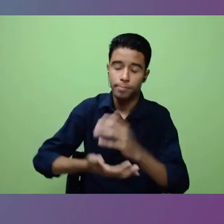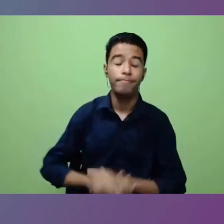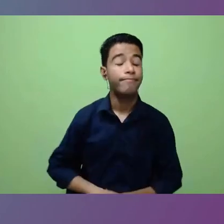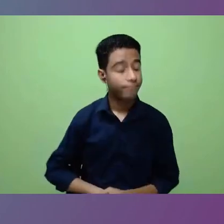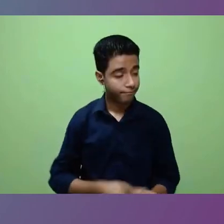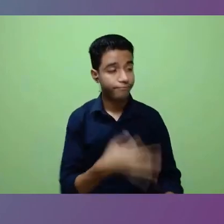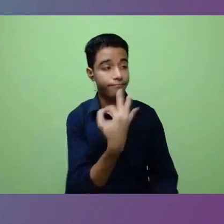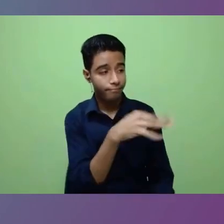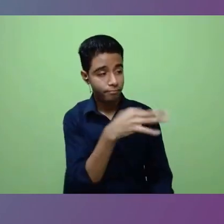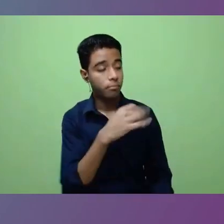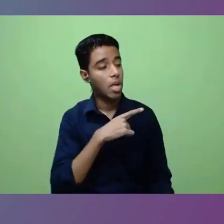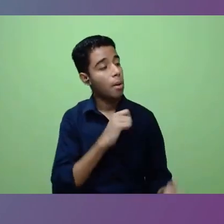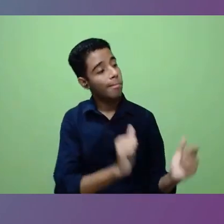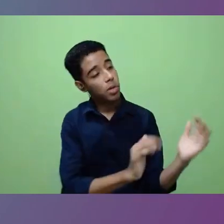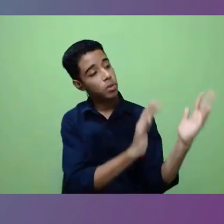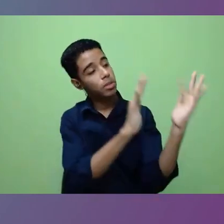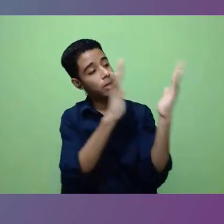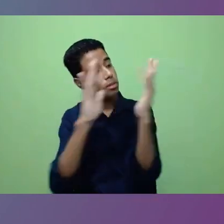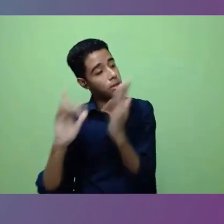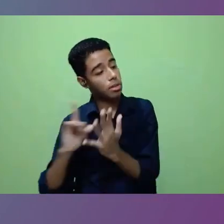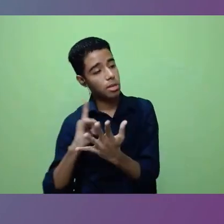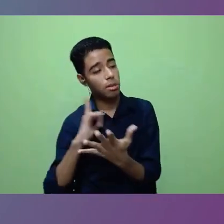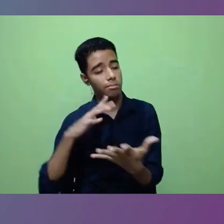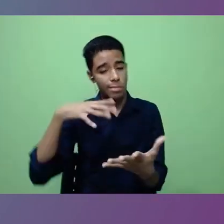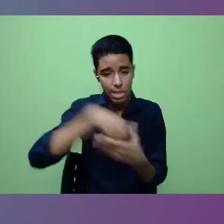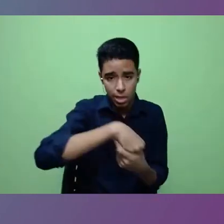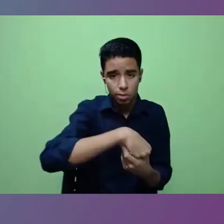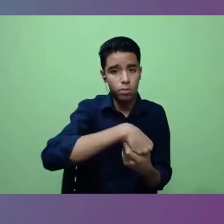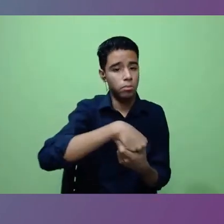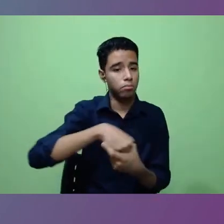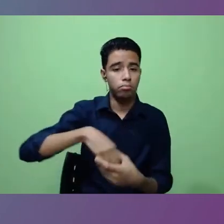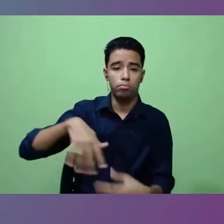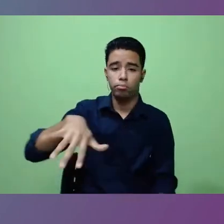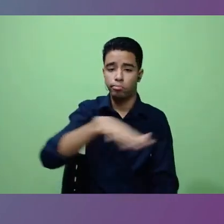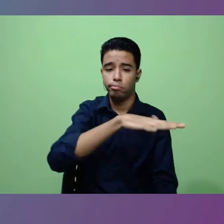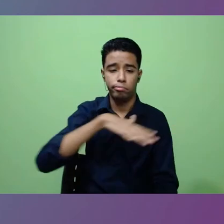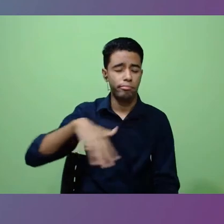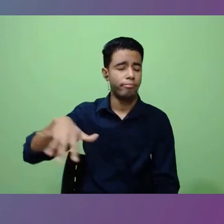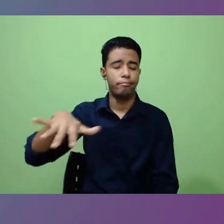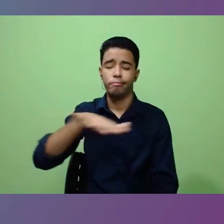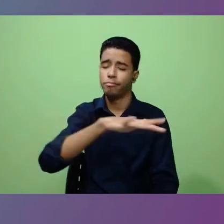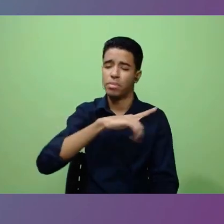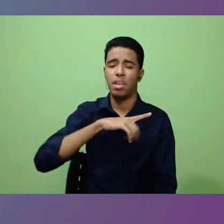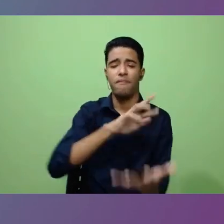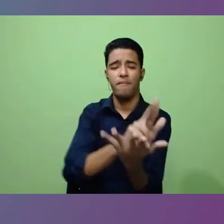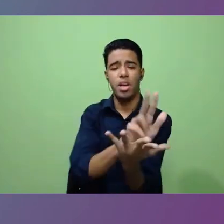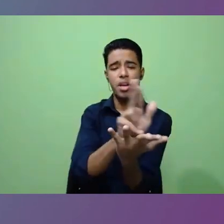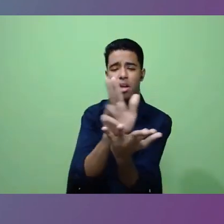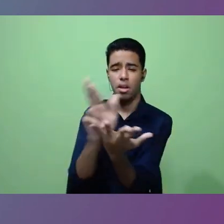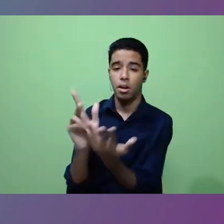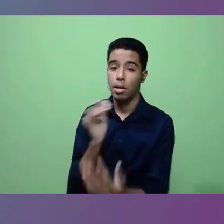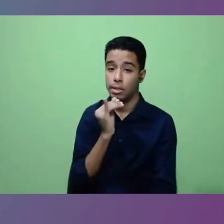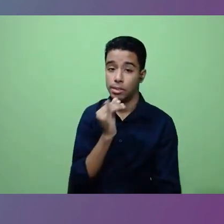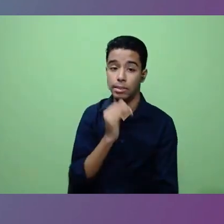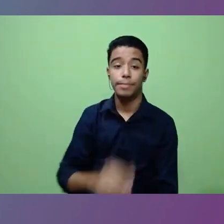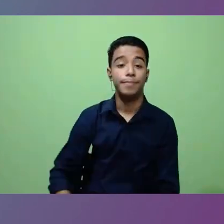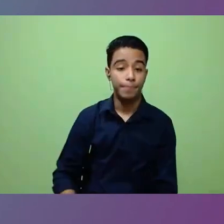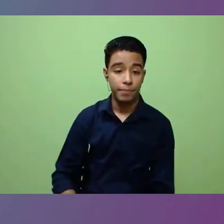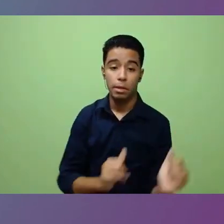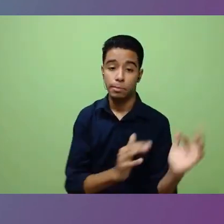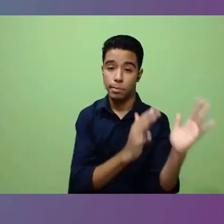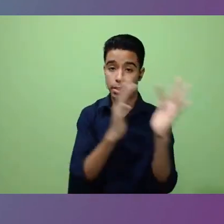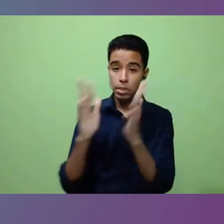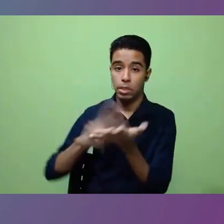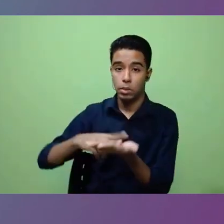ele tem múltiplos atravessamentos. Então, eu posso ter ali um processo tradutório acontecendo. E o palestrante